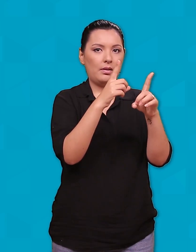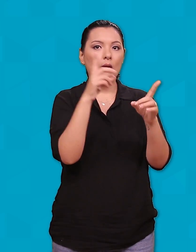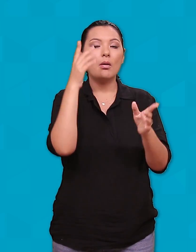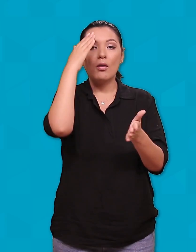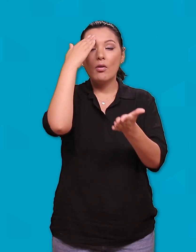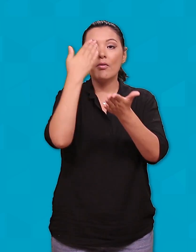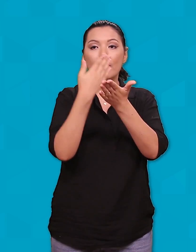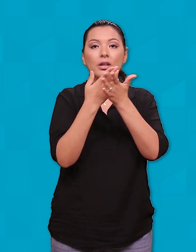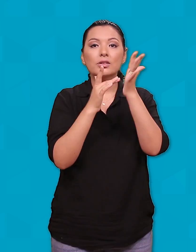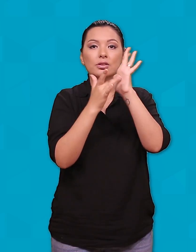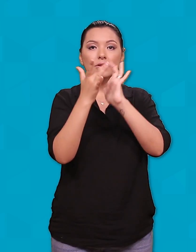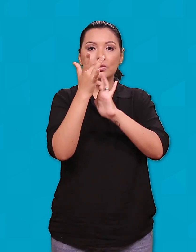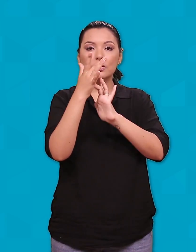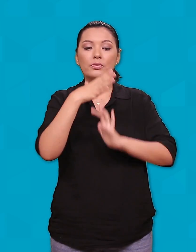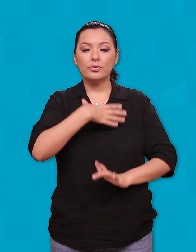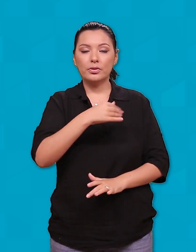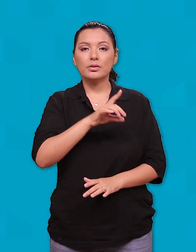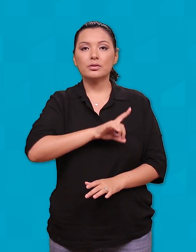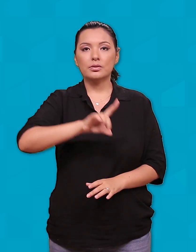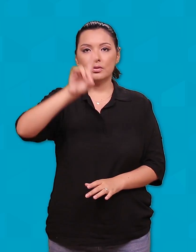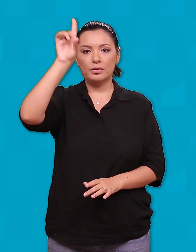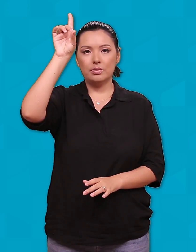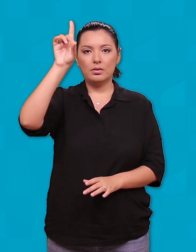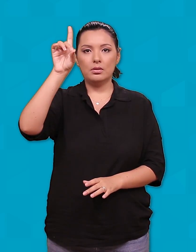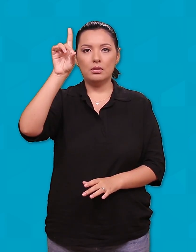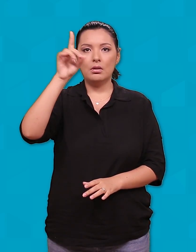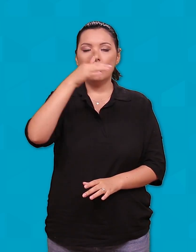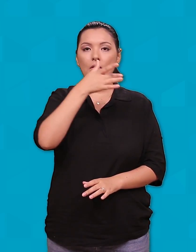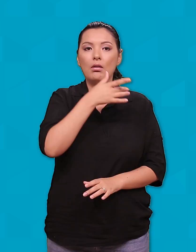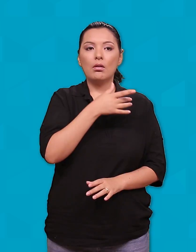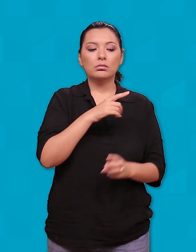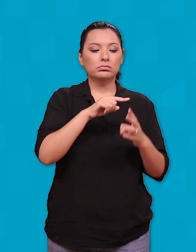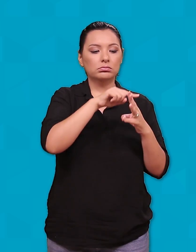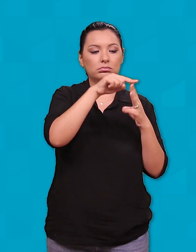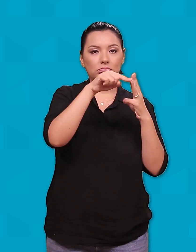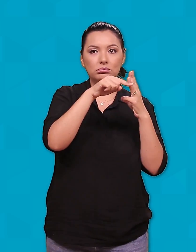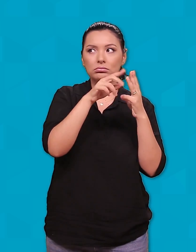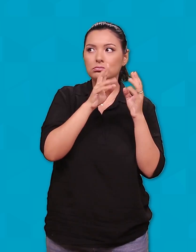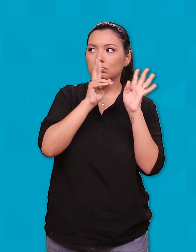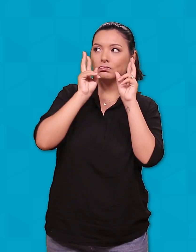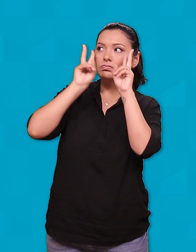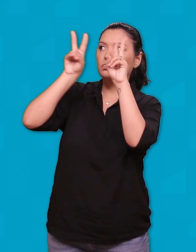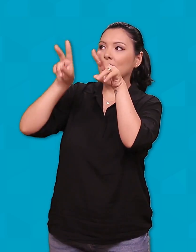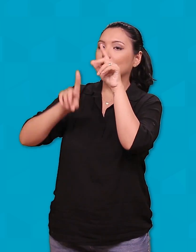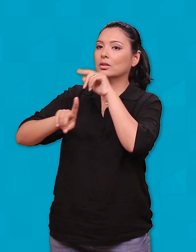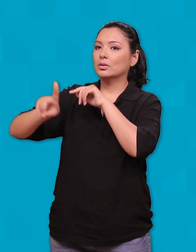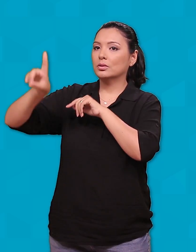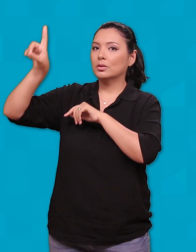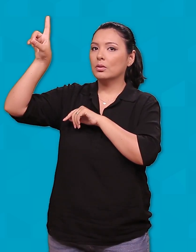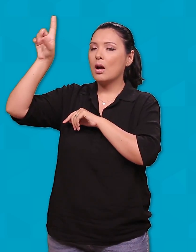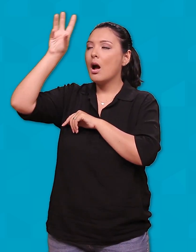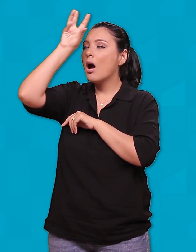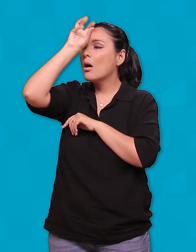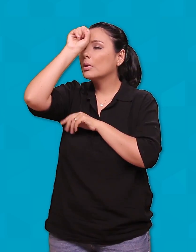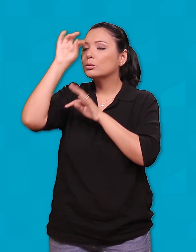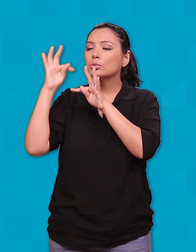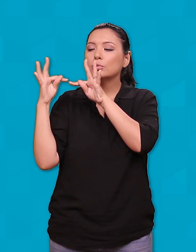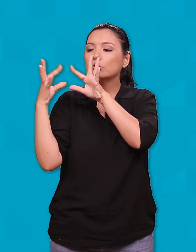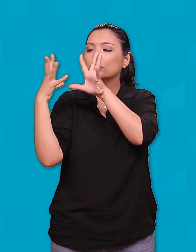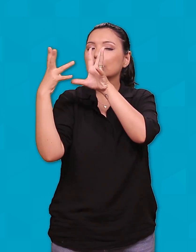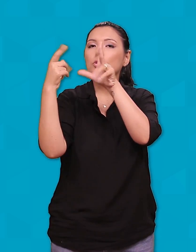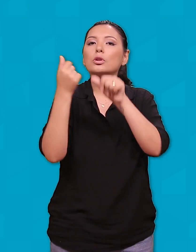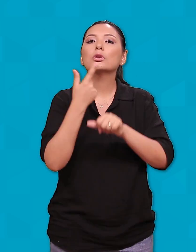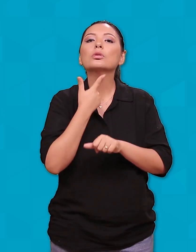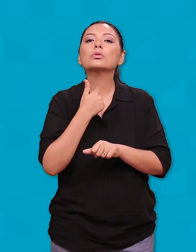Filho de Deus e, ao escutar sua voz, aprender dele a fazer em tudo